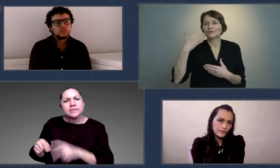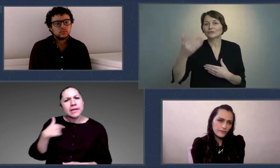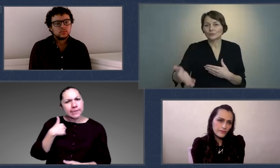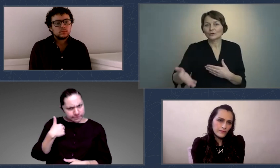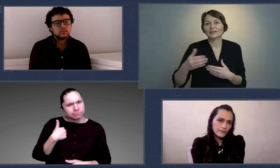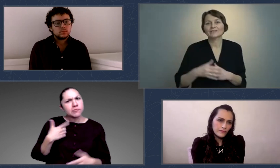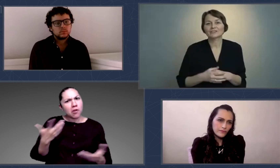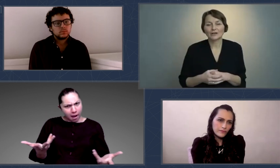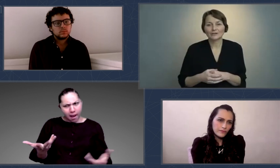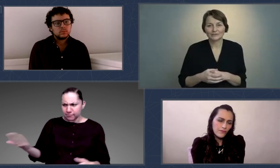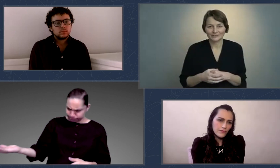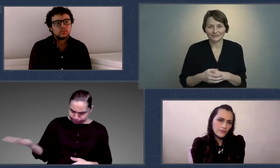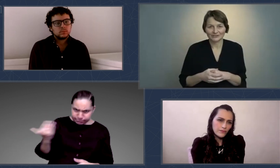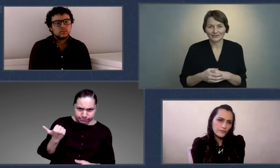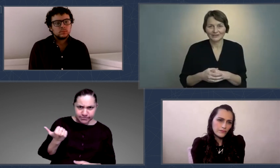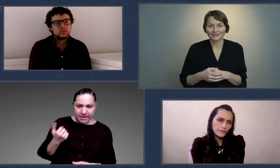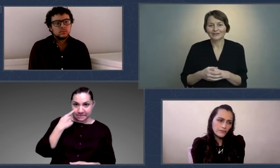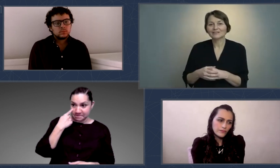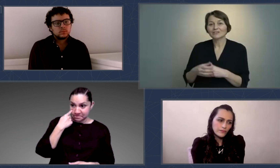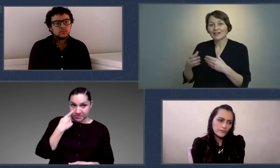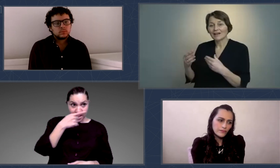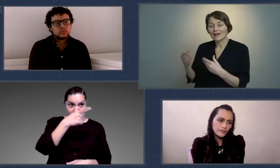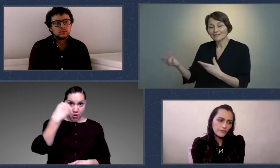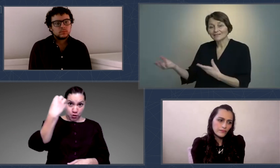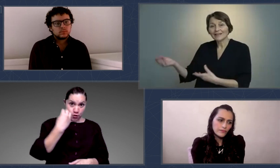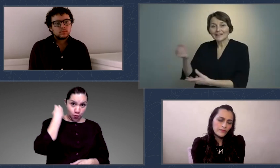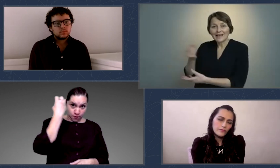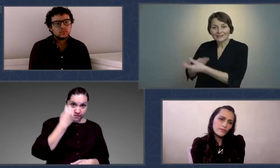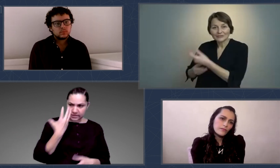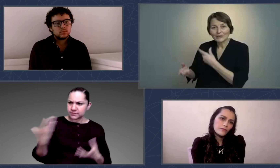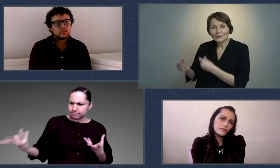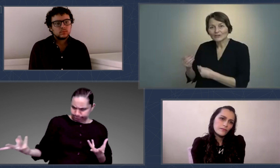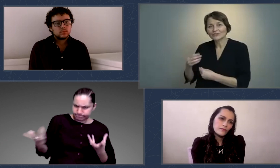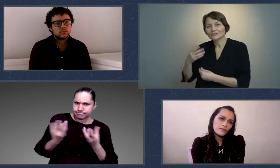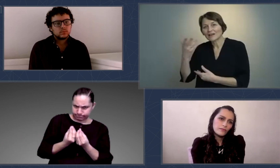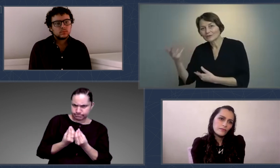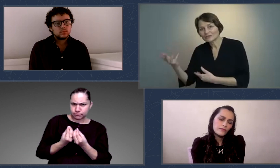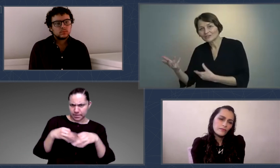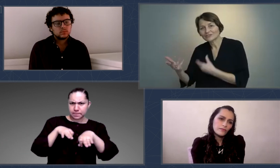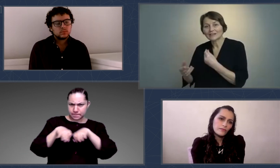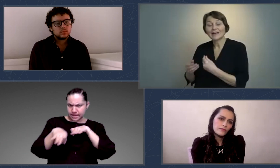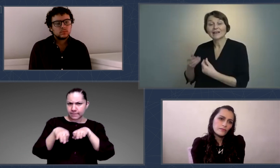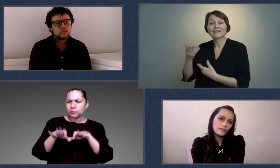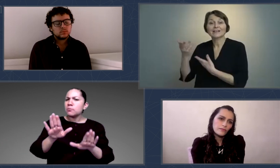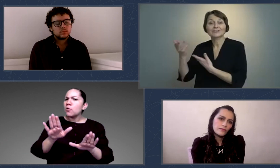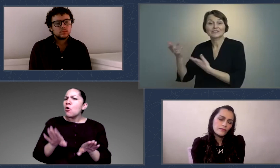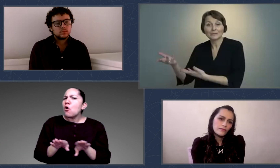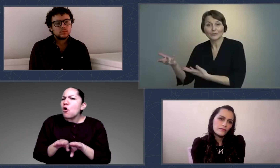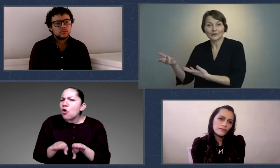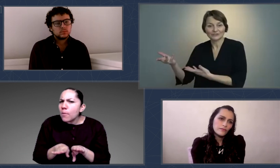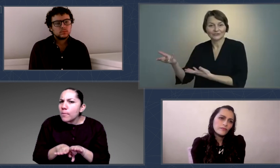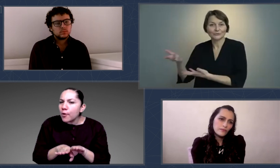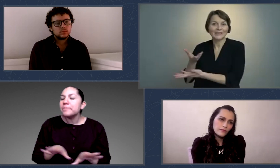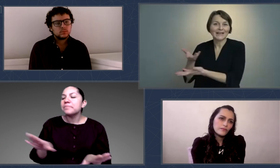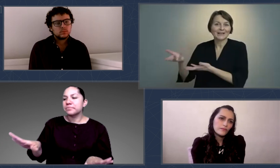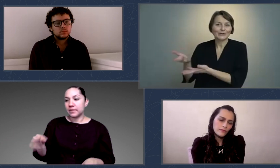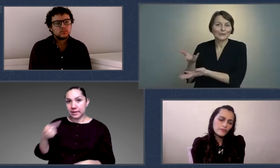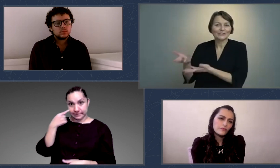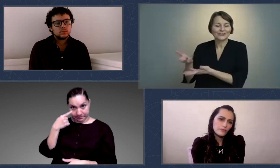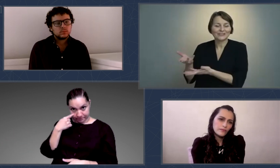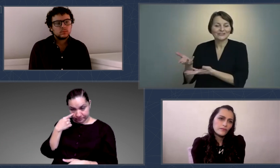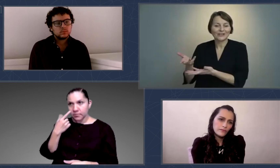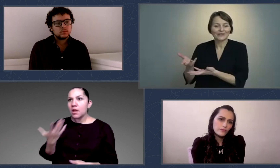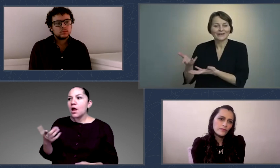ven a trabajar conmigo a esta conferencia, pero ¿cómo le vamos a hacer para trabajar juntos? A ver, vamos a ver qué es lo